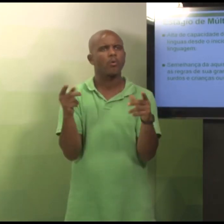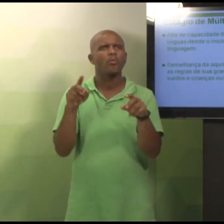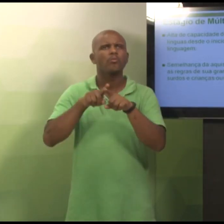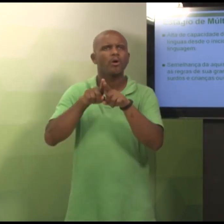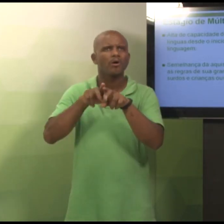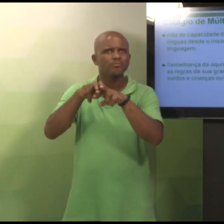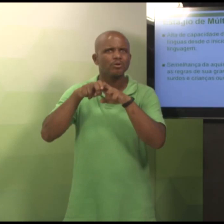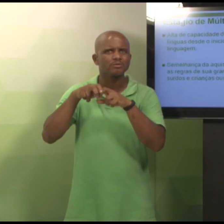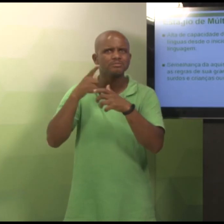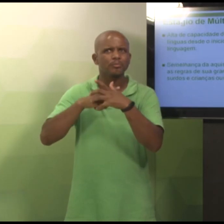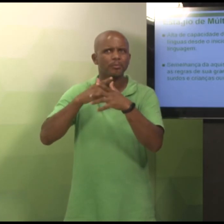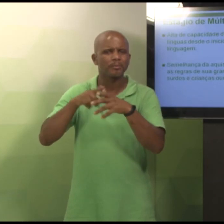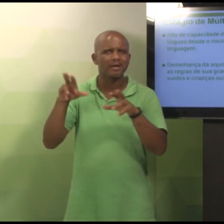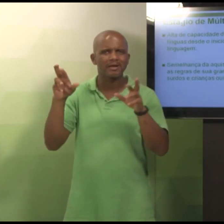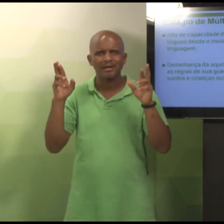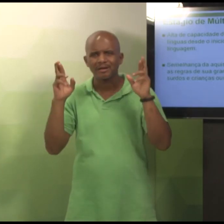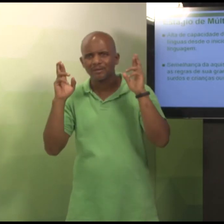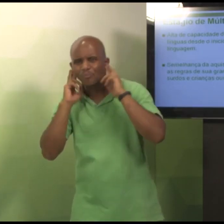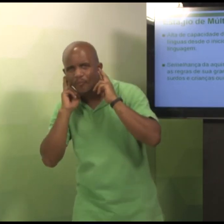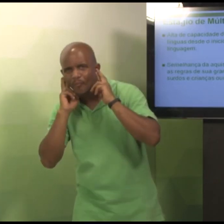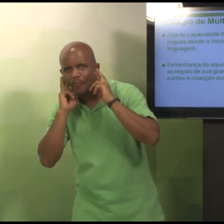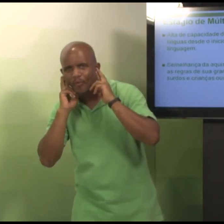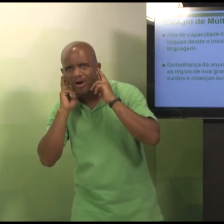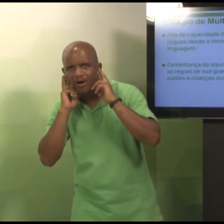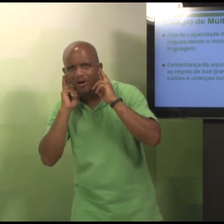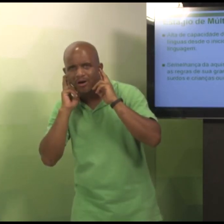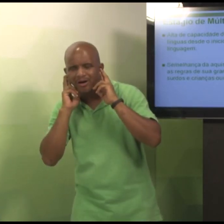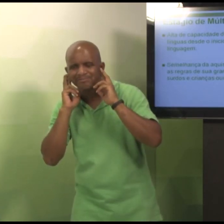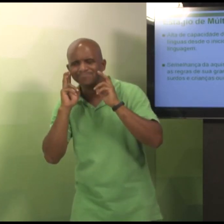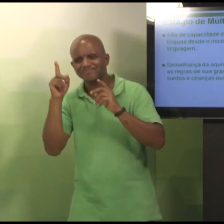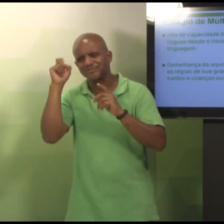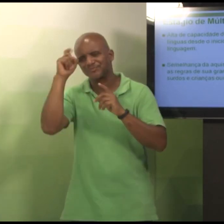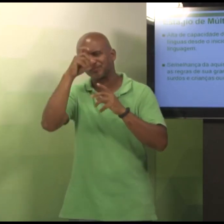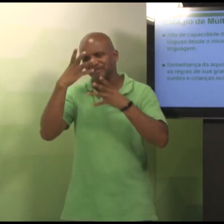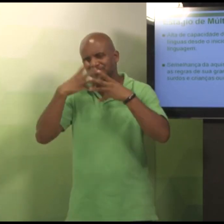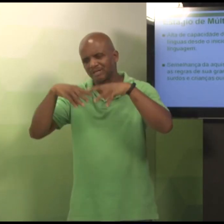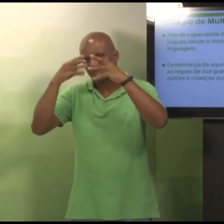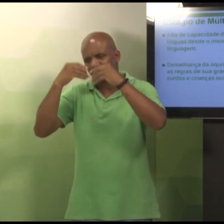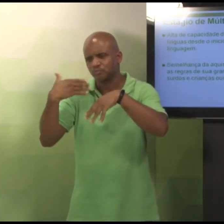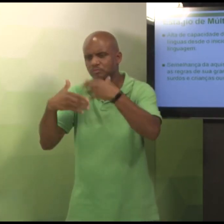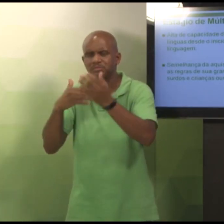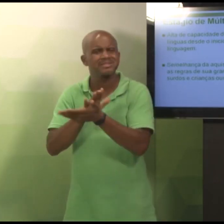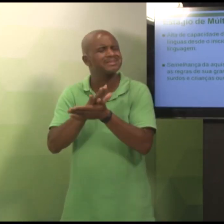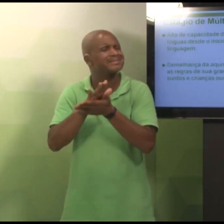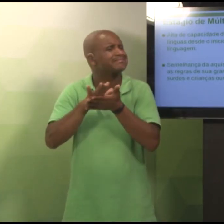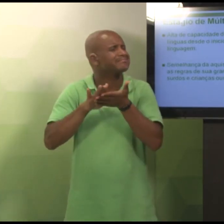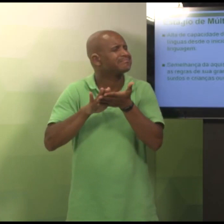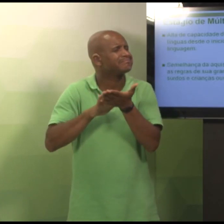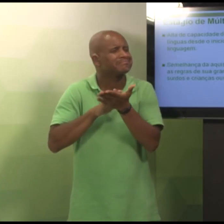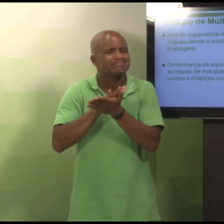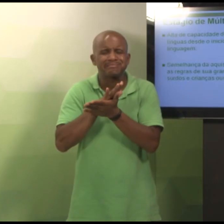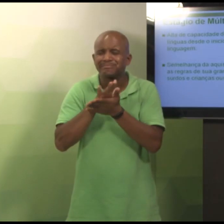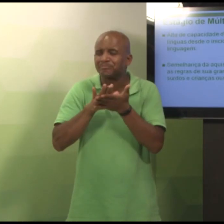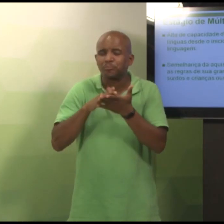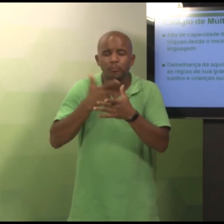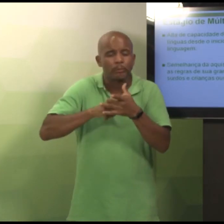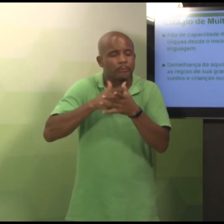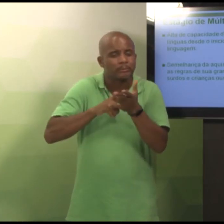da linguagem. Percebemos que se dá da mesma forma. A aquisição da linguagem para surdos